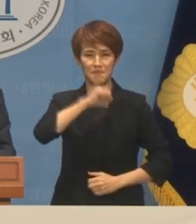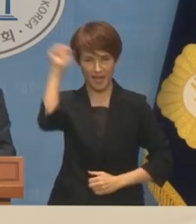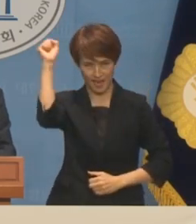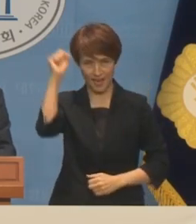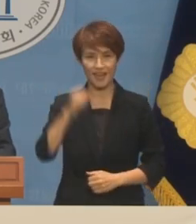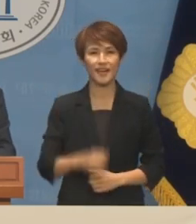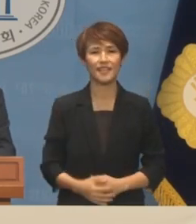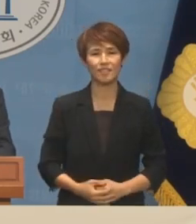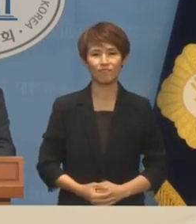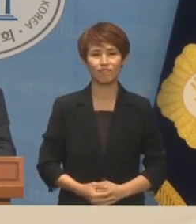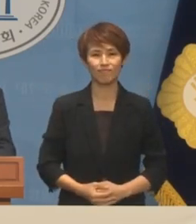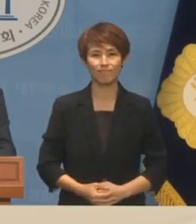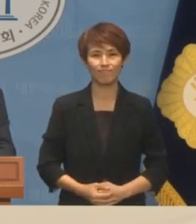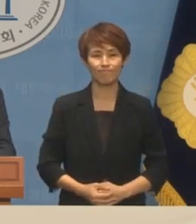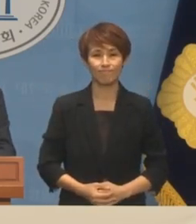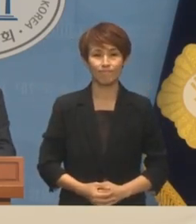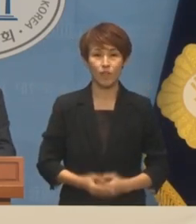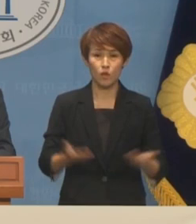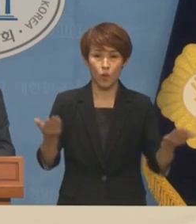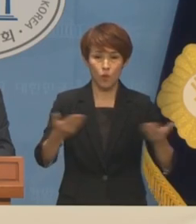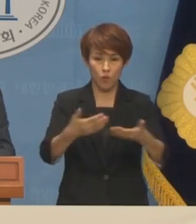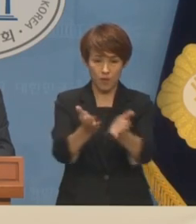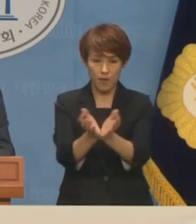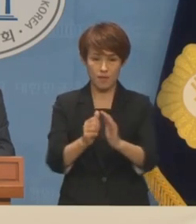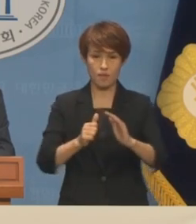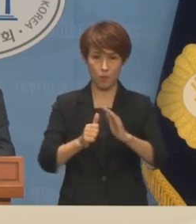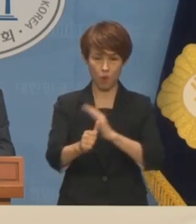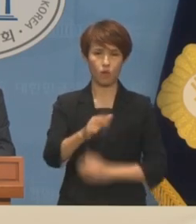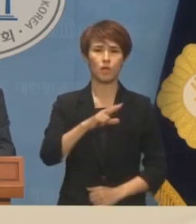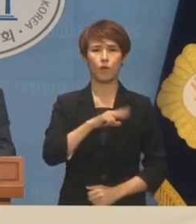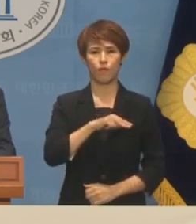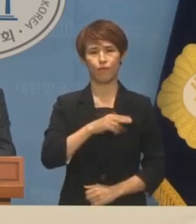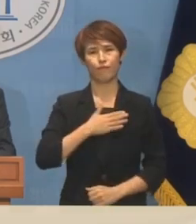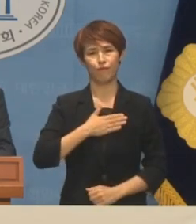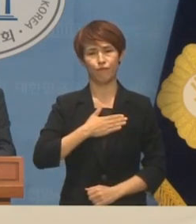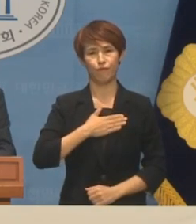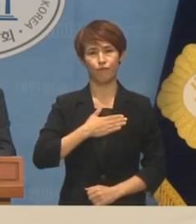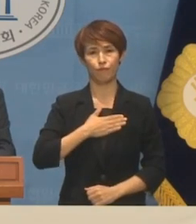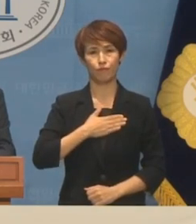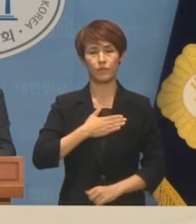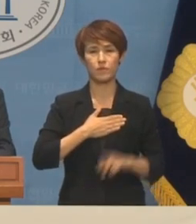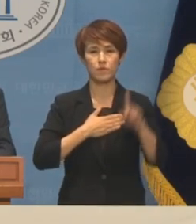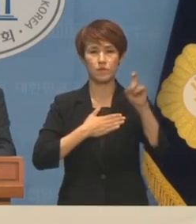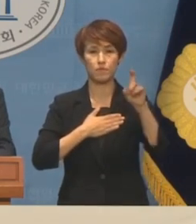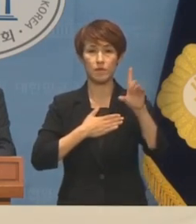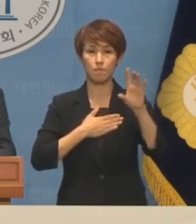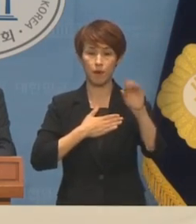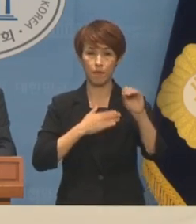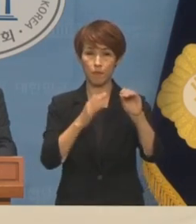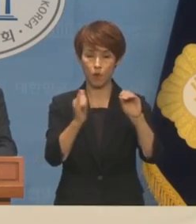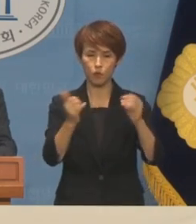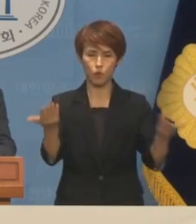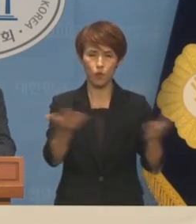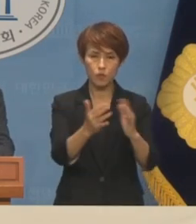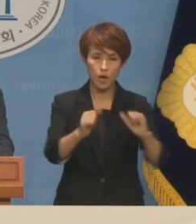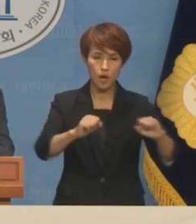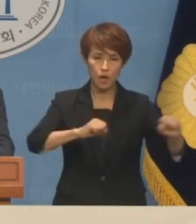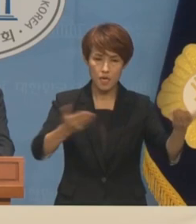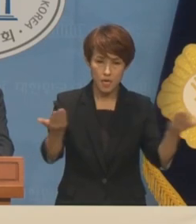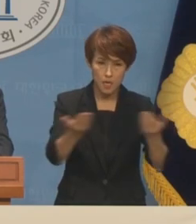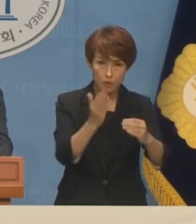당선되었습니다. 노동계를 대표하는 국회의원으로서 그리고 약 11만 명의 노동자가 일하고